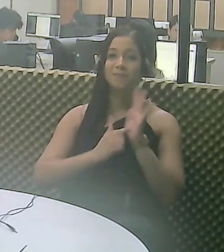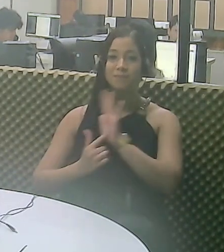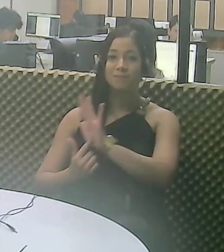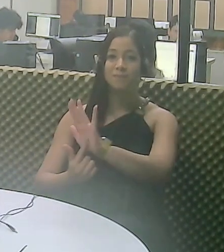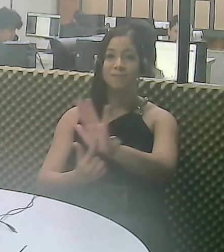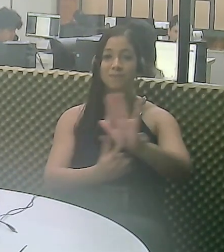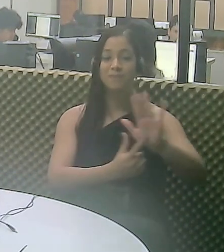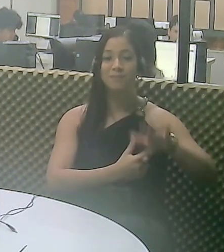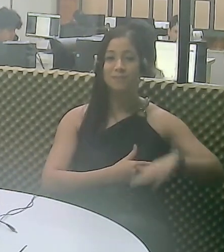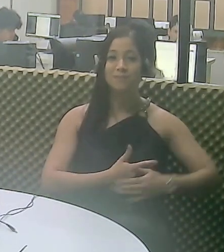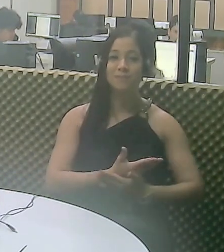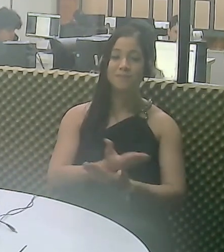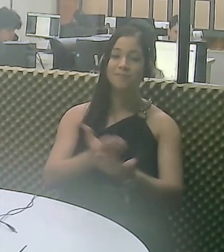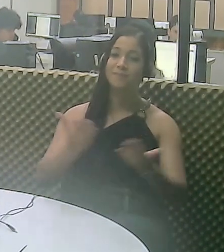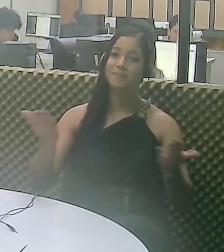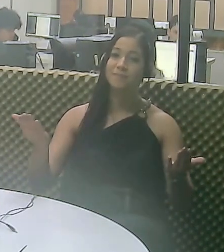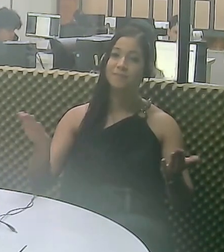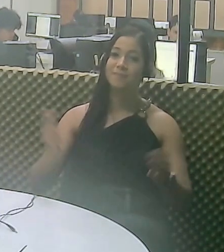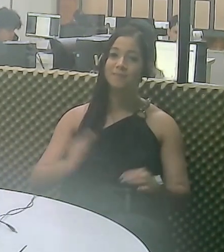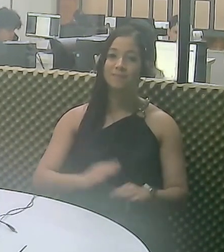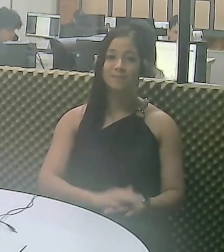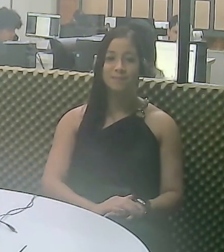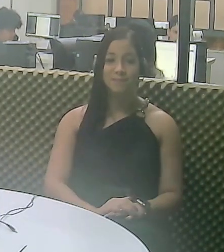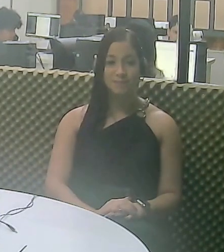Uberlândia no ar pra você.